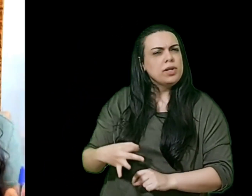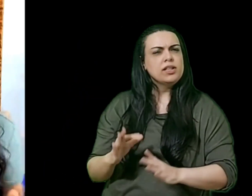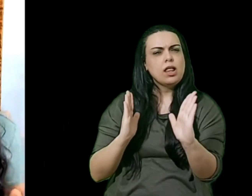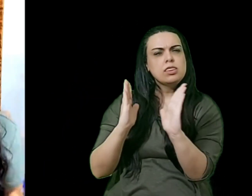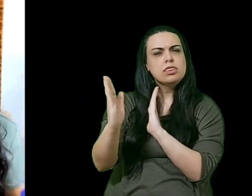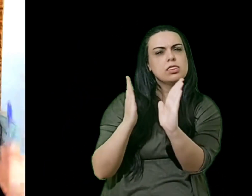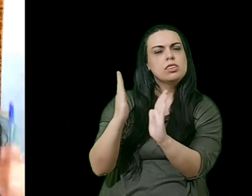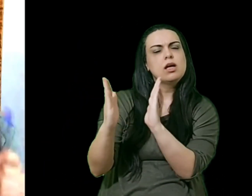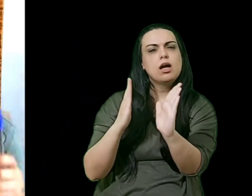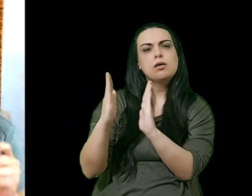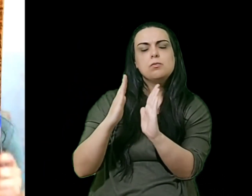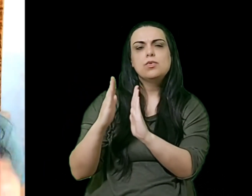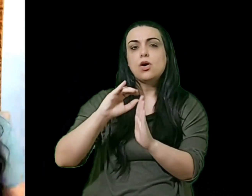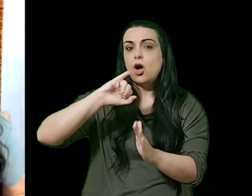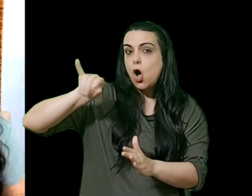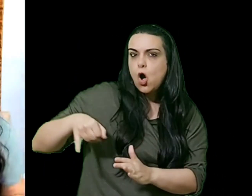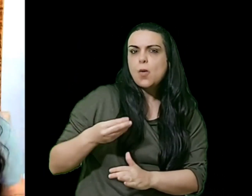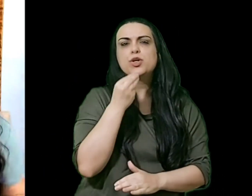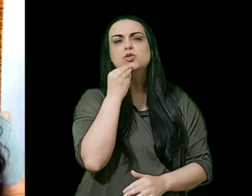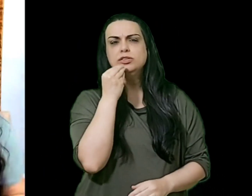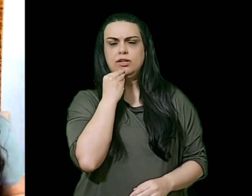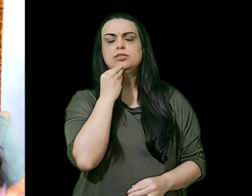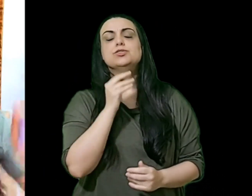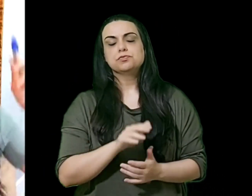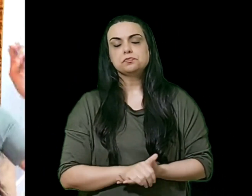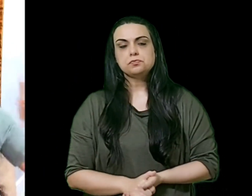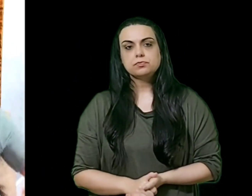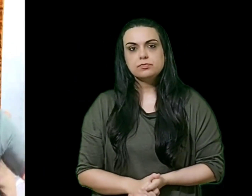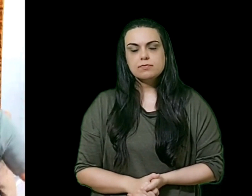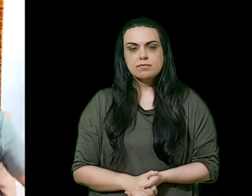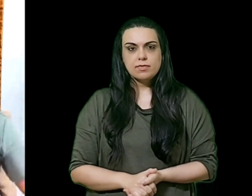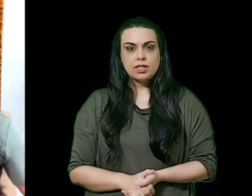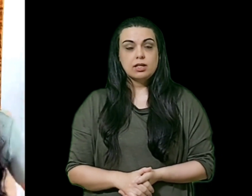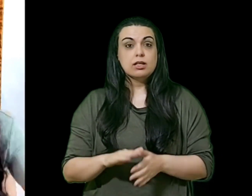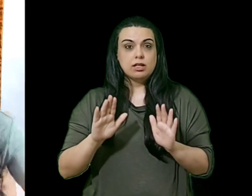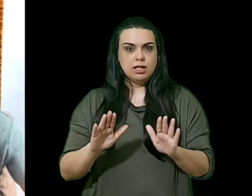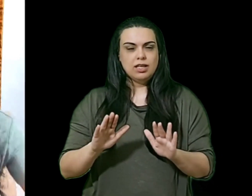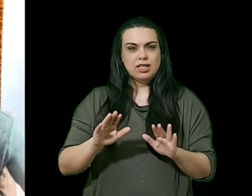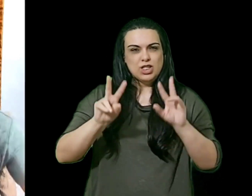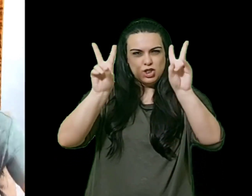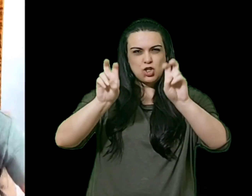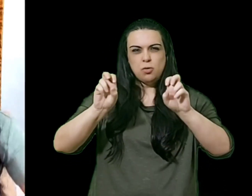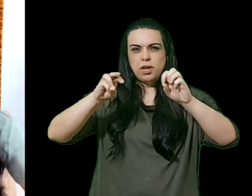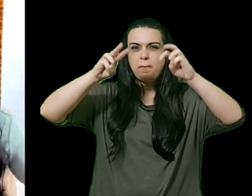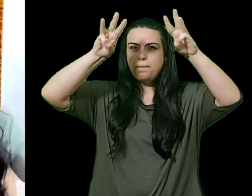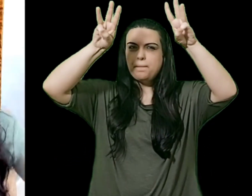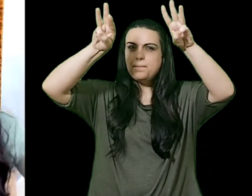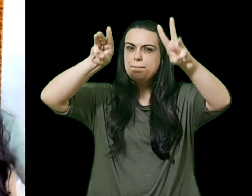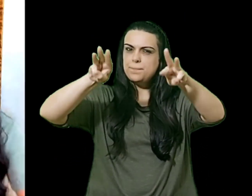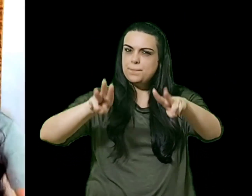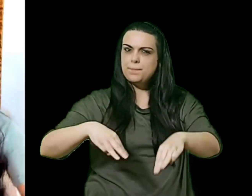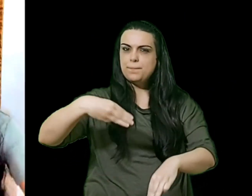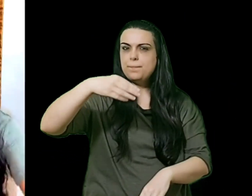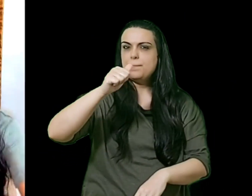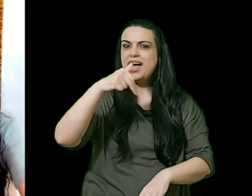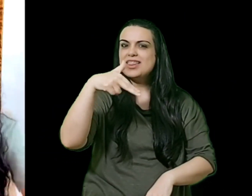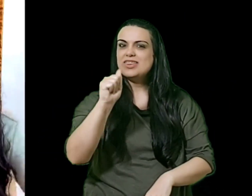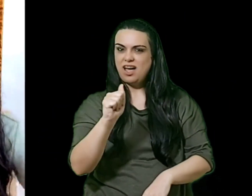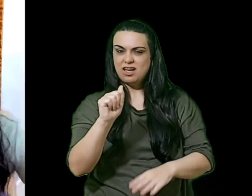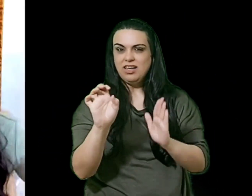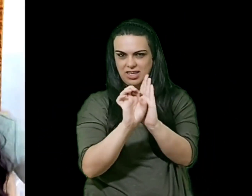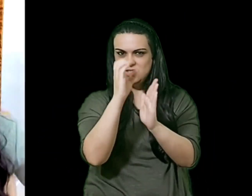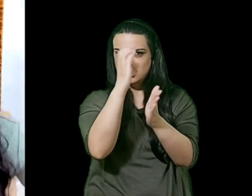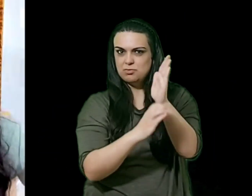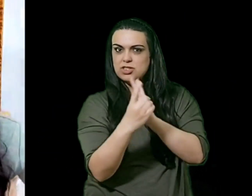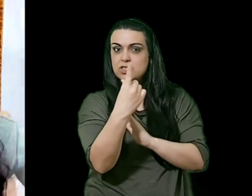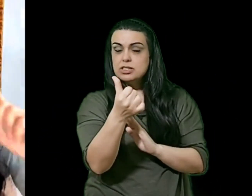oportunidade. Compreendendo o tempo da oportunidade. Antes de entrar no maná de Êxodo 16, vamos entender o que é oportunidade?